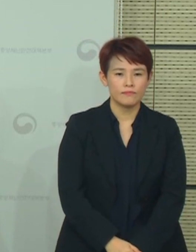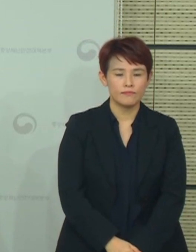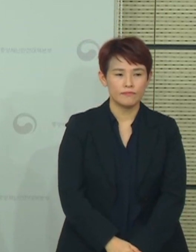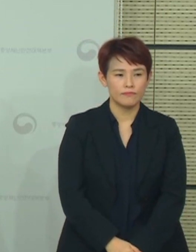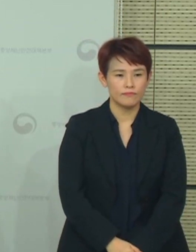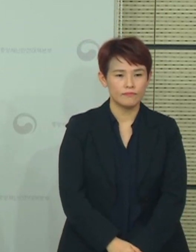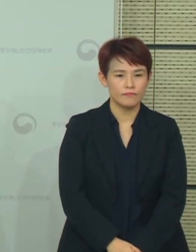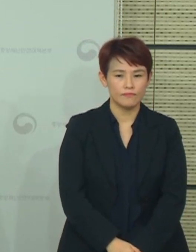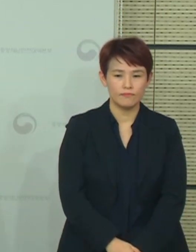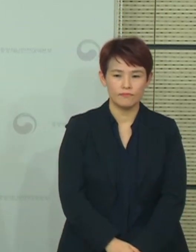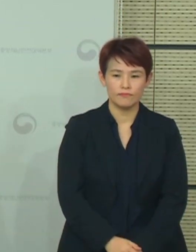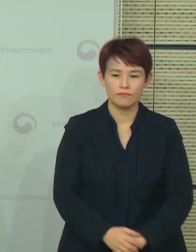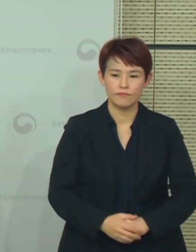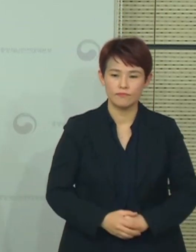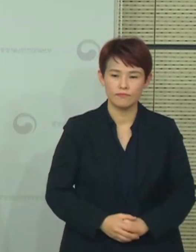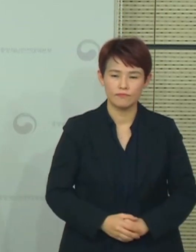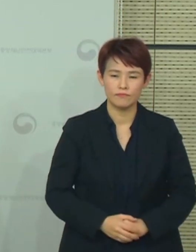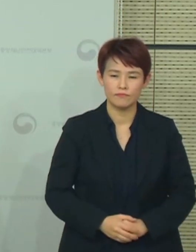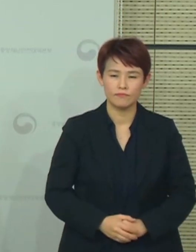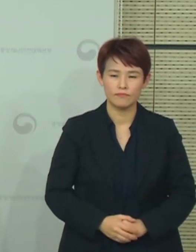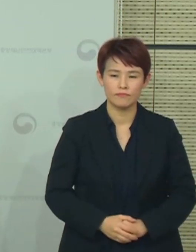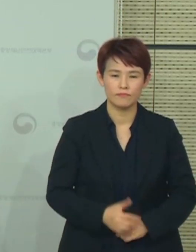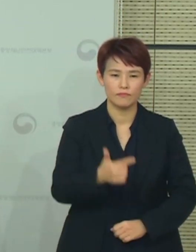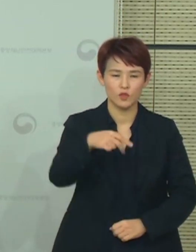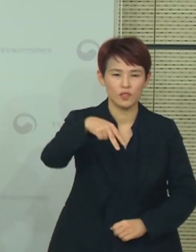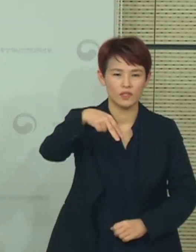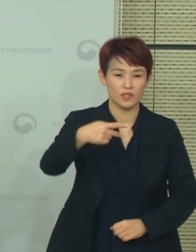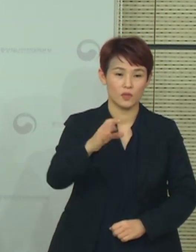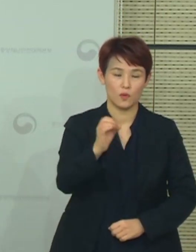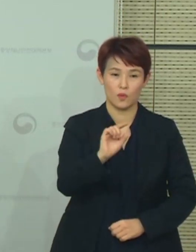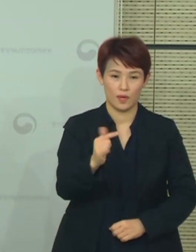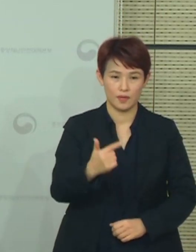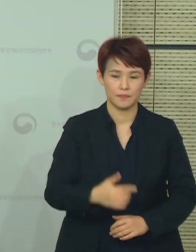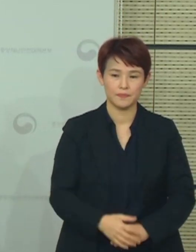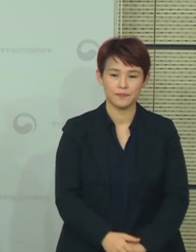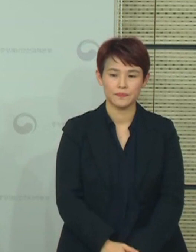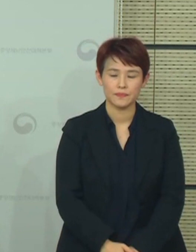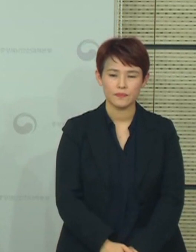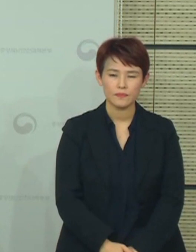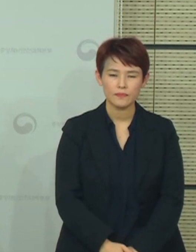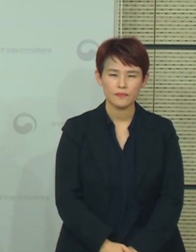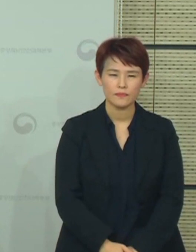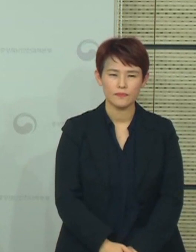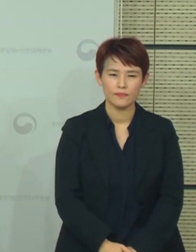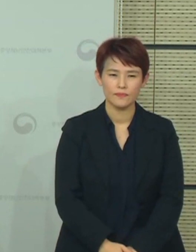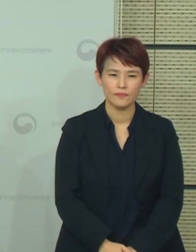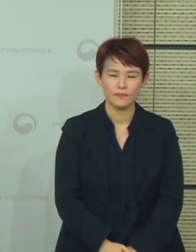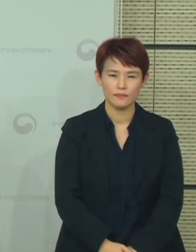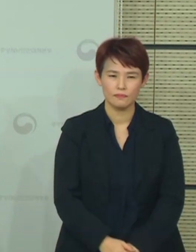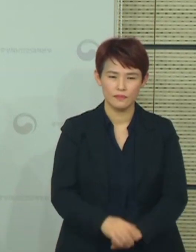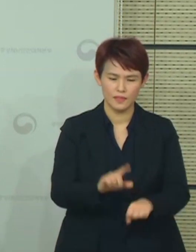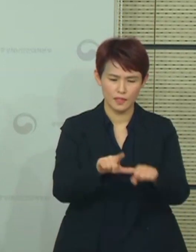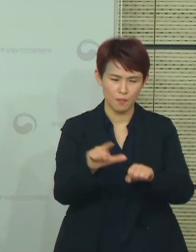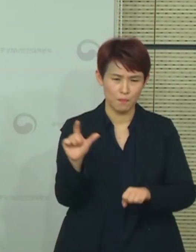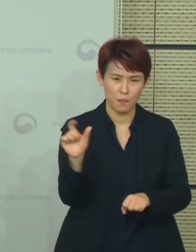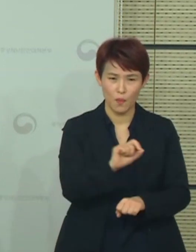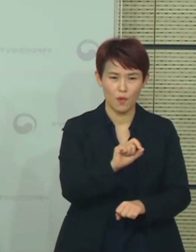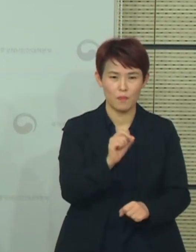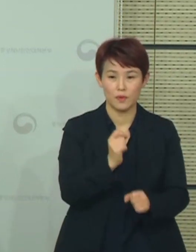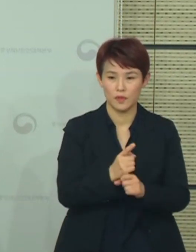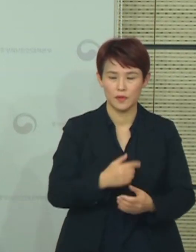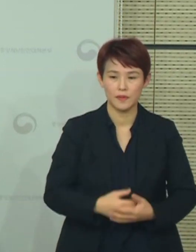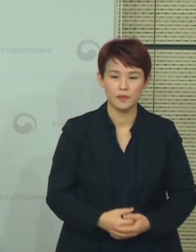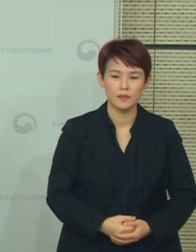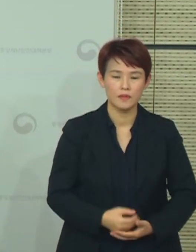네, 뉴스원 기자님. 아, 네, 저 뉴스원 서영빈입니다. 시간이 없지만 빠르게 몇 가지만 질문하고 싶은데요. 첫째로